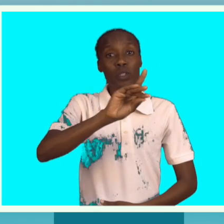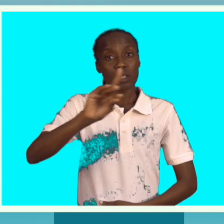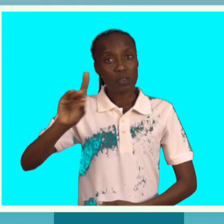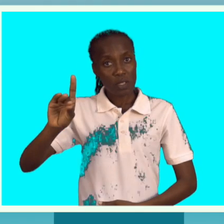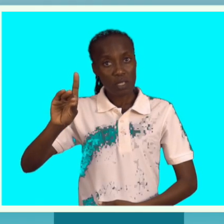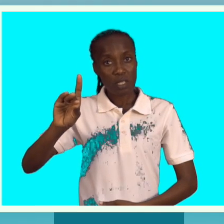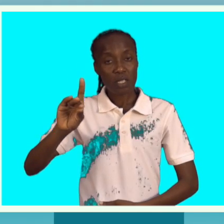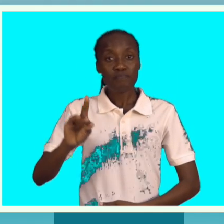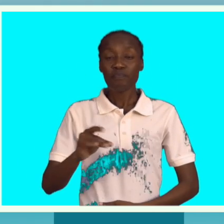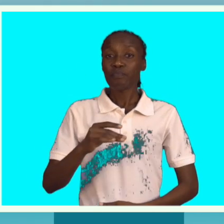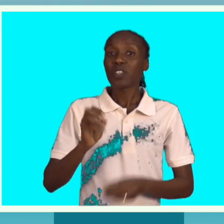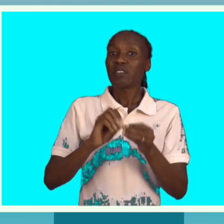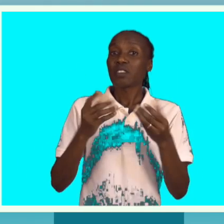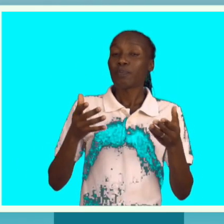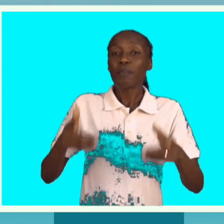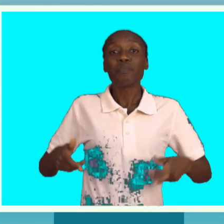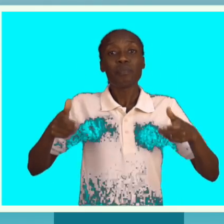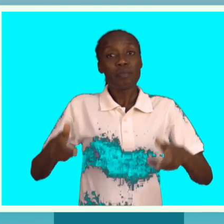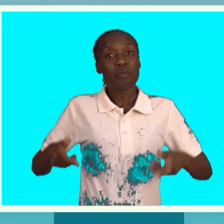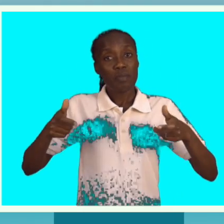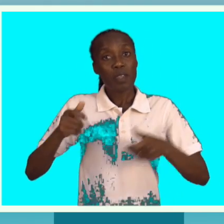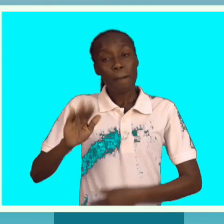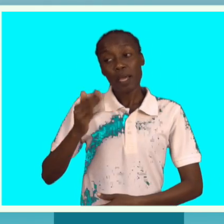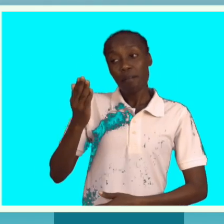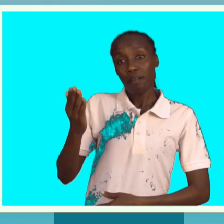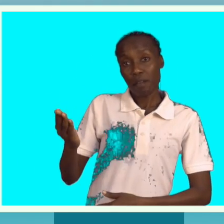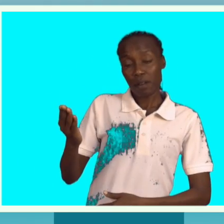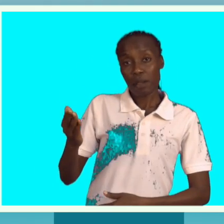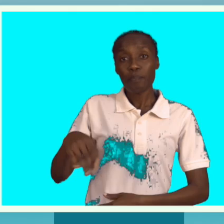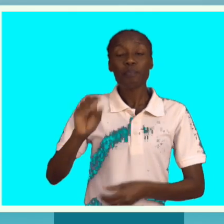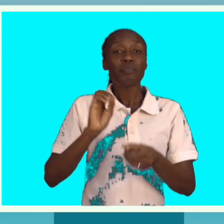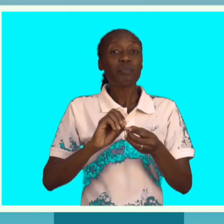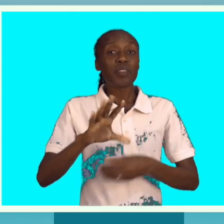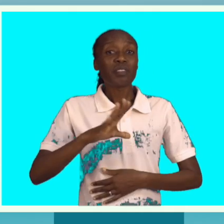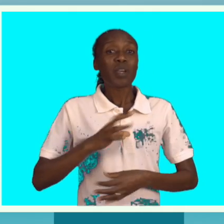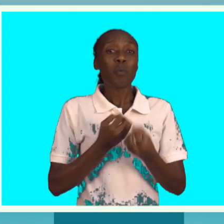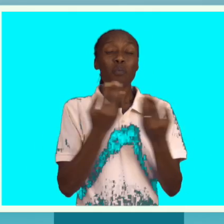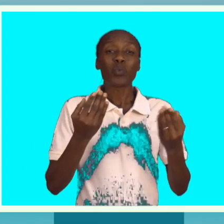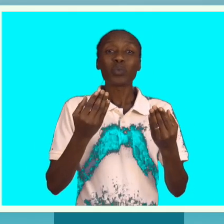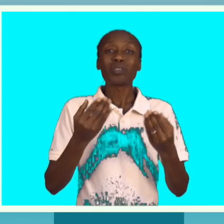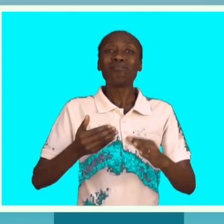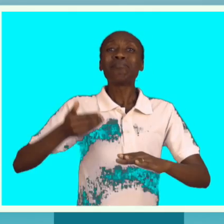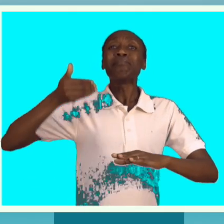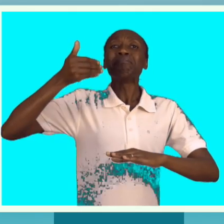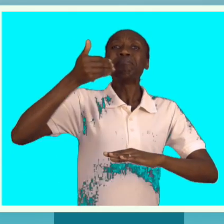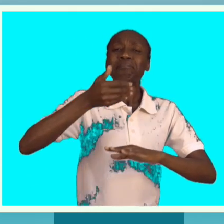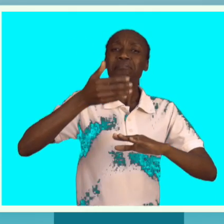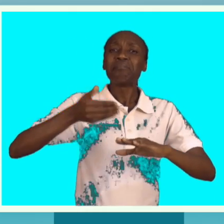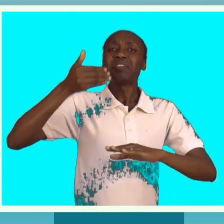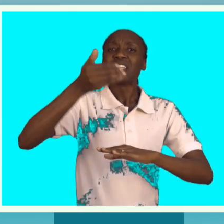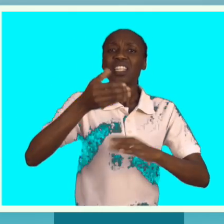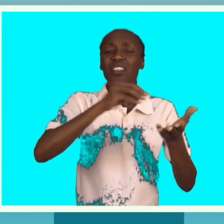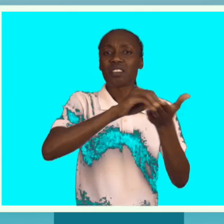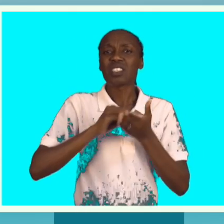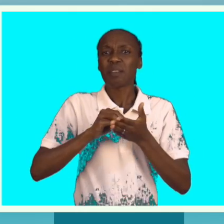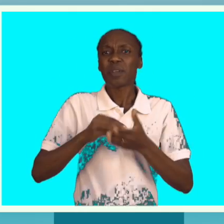de modelo de cadeira de rodas, cadeiras apropriadas, como sabem. Muitas vezes temos recebido cadeiras que não são apropriadas para